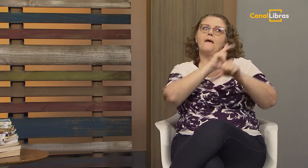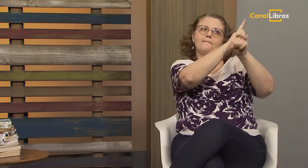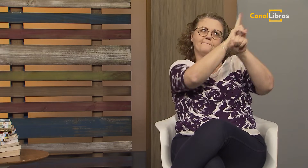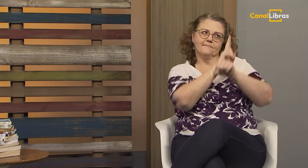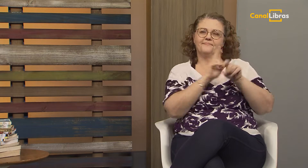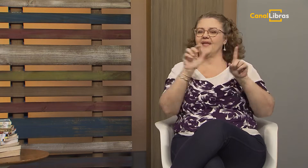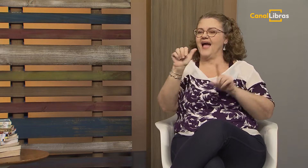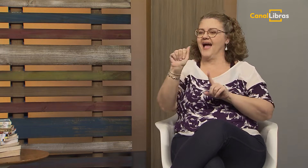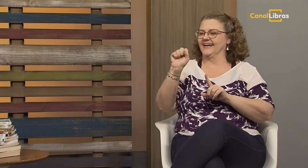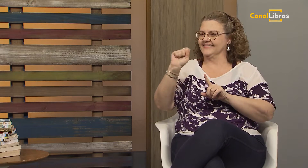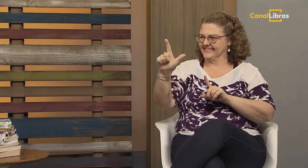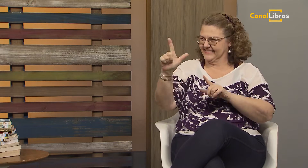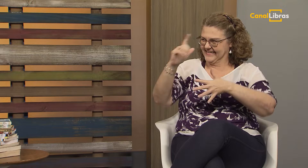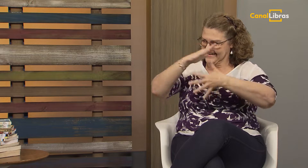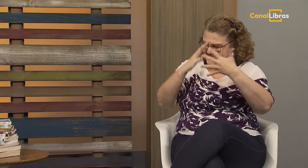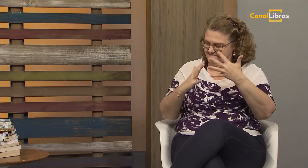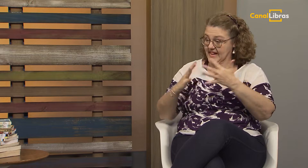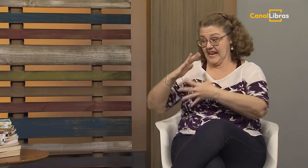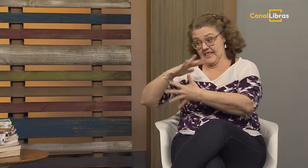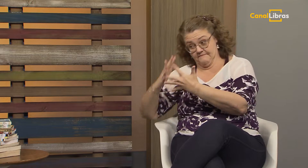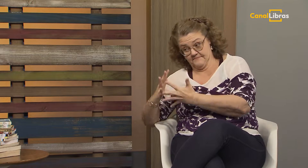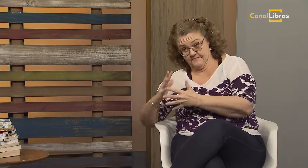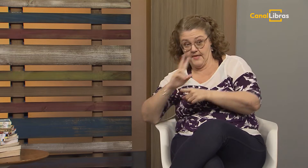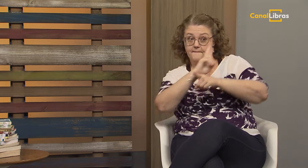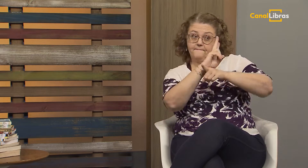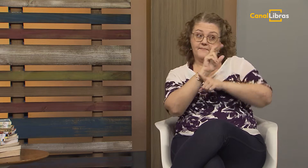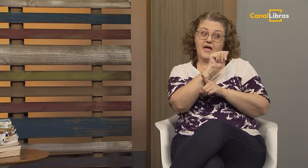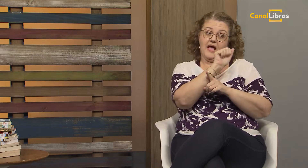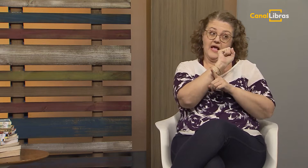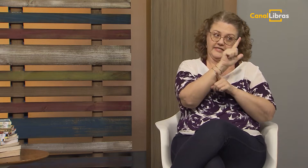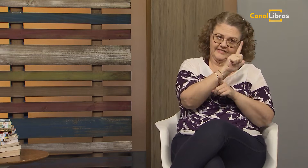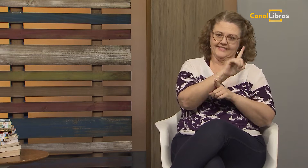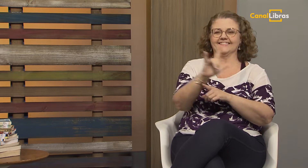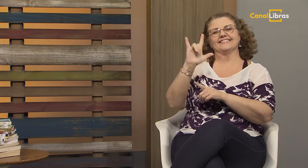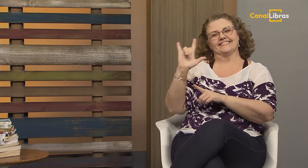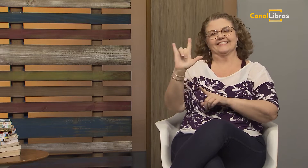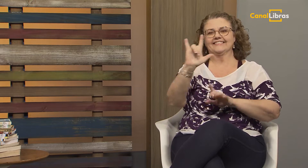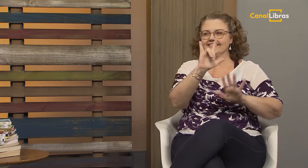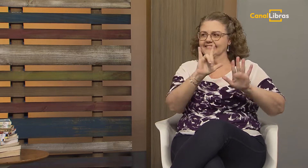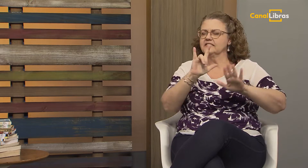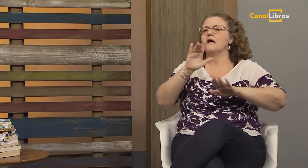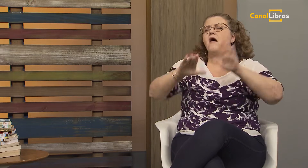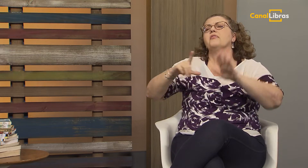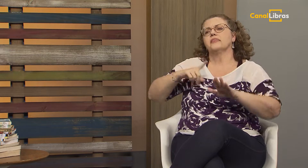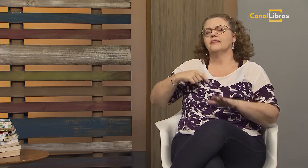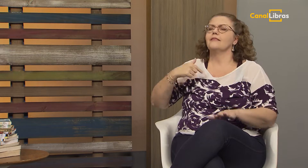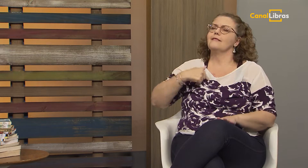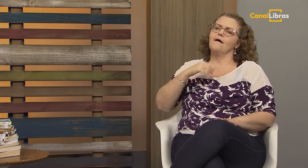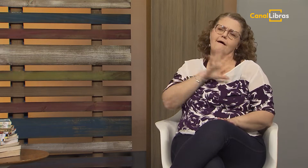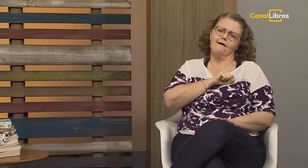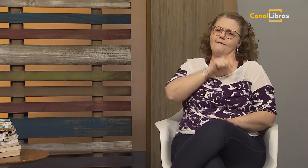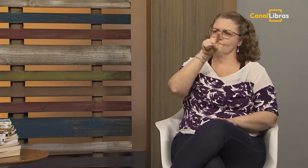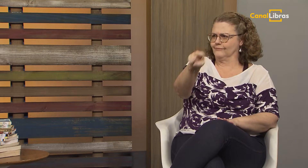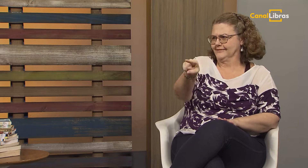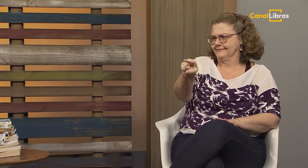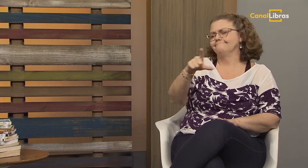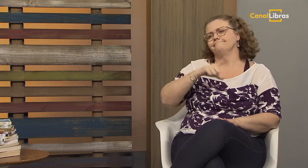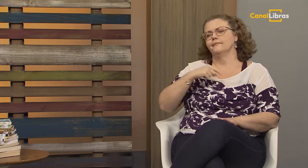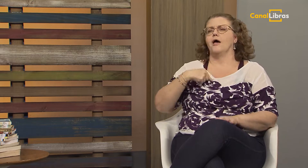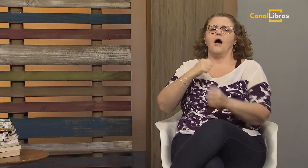língua americana de sinais. Esse empréstimo que a Libras faz da língua americana de sinais. Na Libras, a gente tem o eu